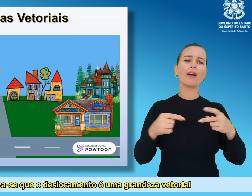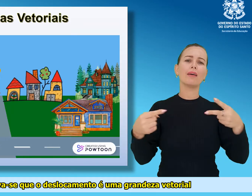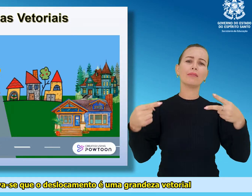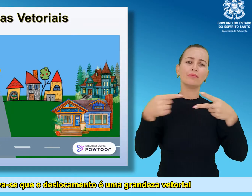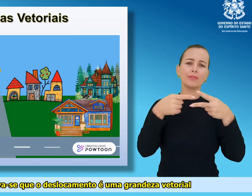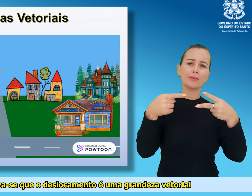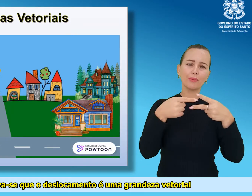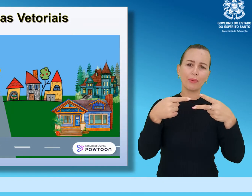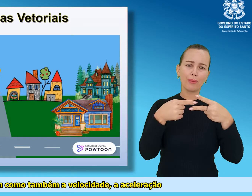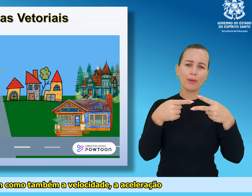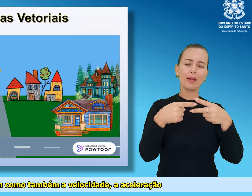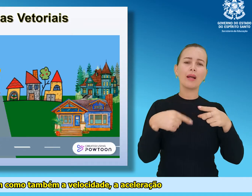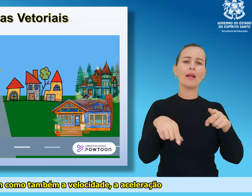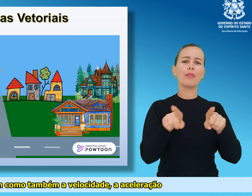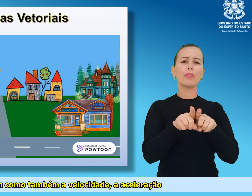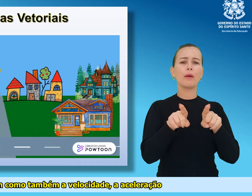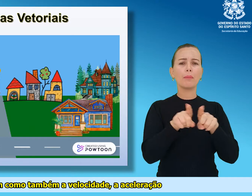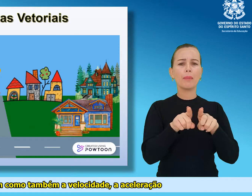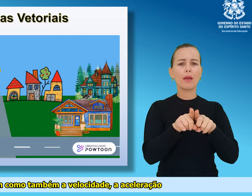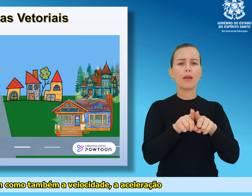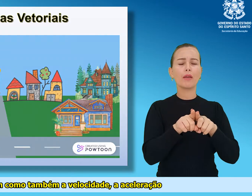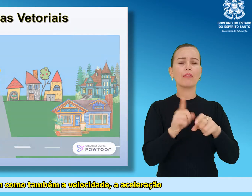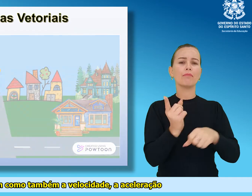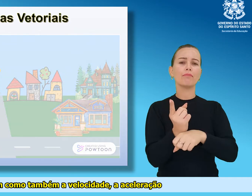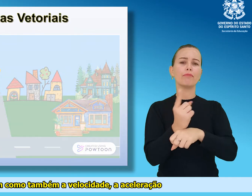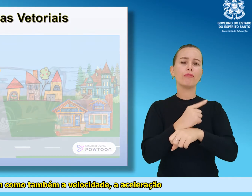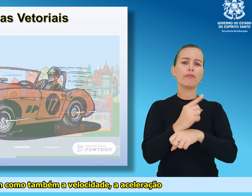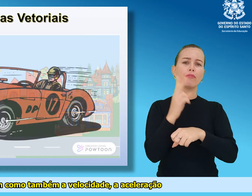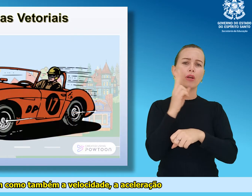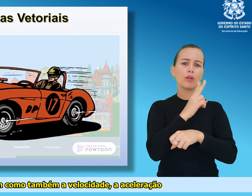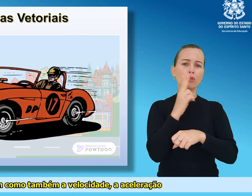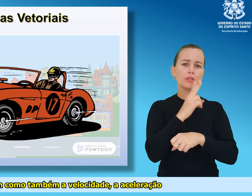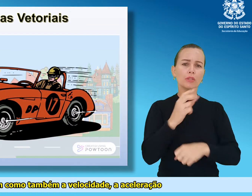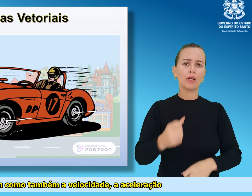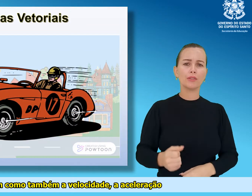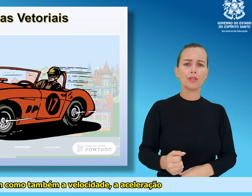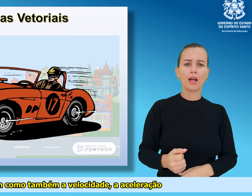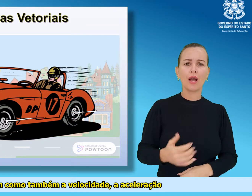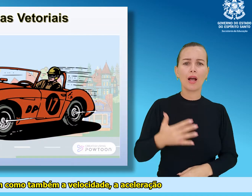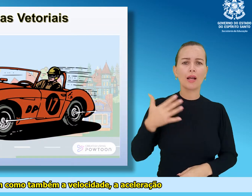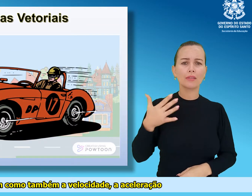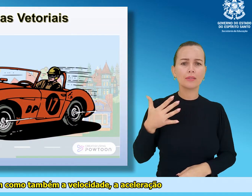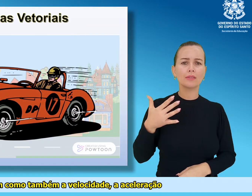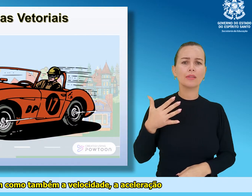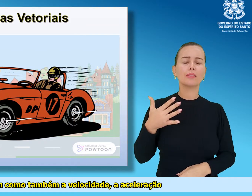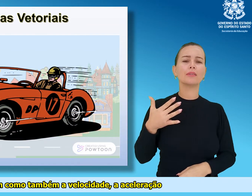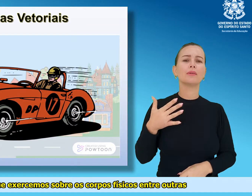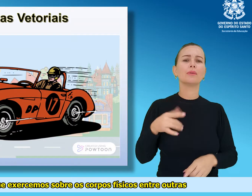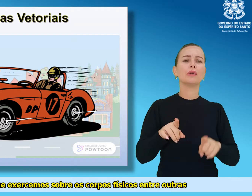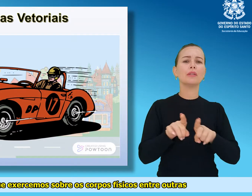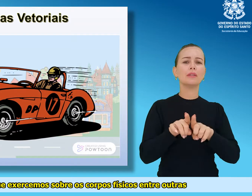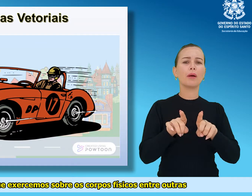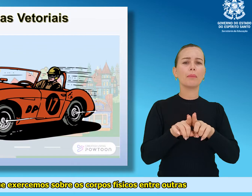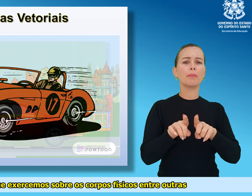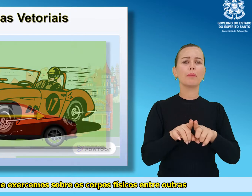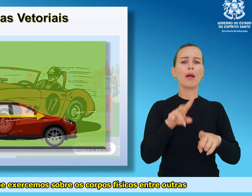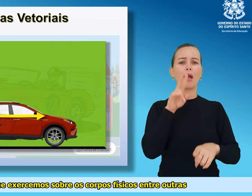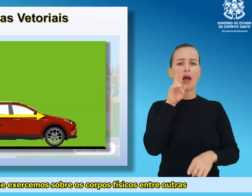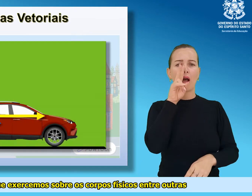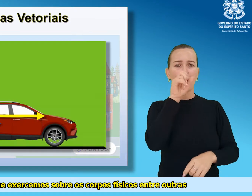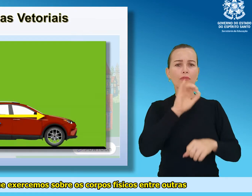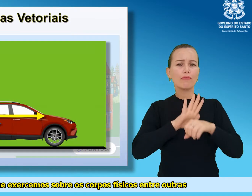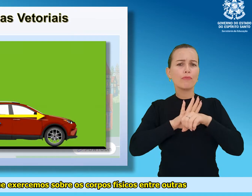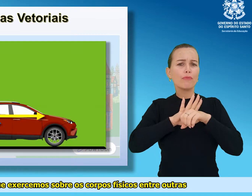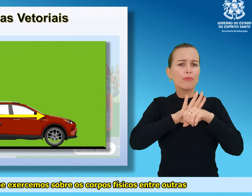grandeza vetorial, assim como também a velocidade, a aceleração e